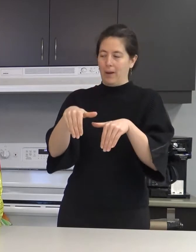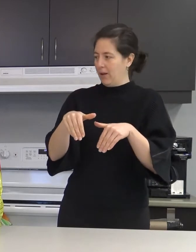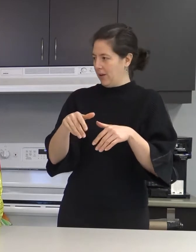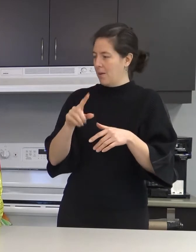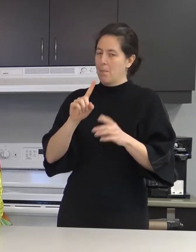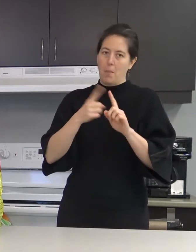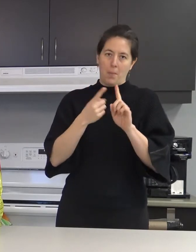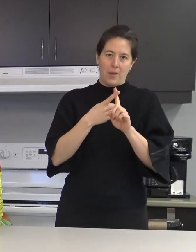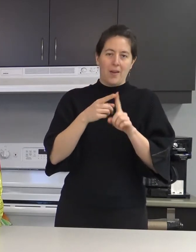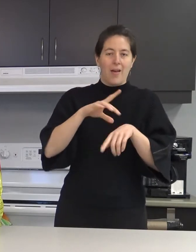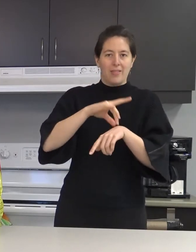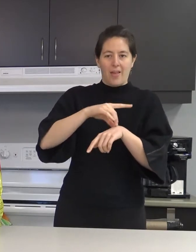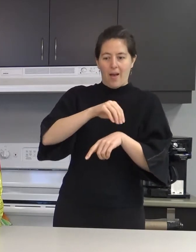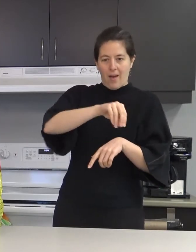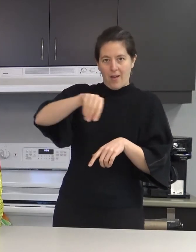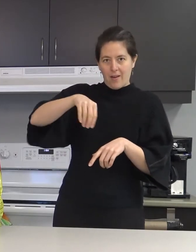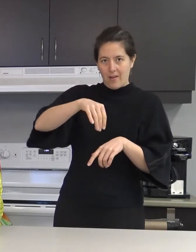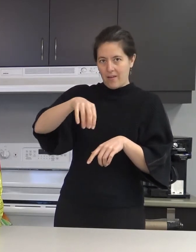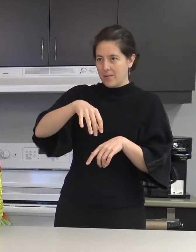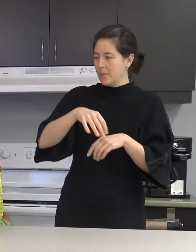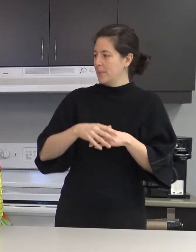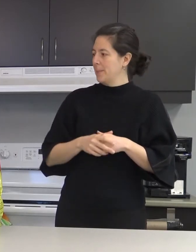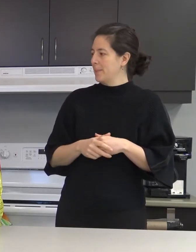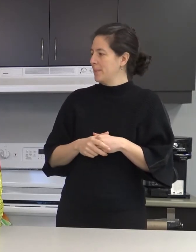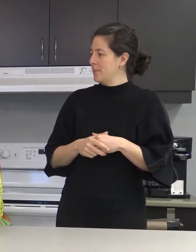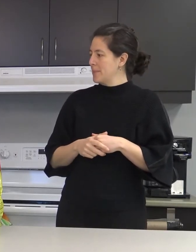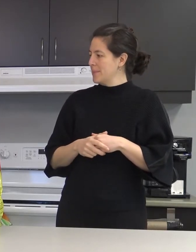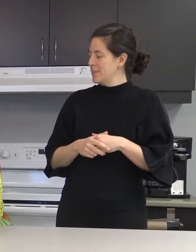ici, comme ça.